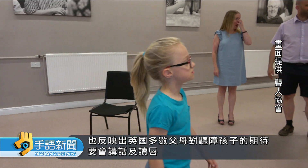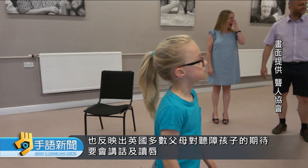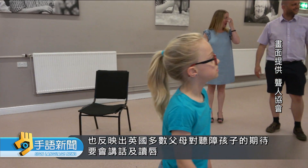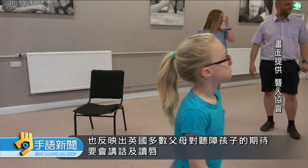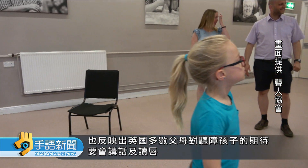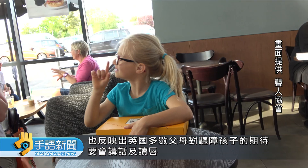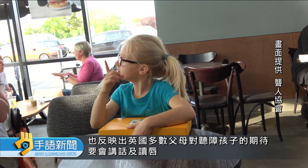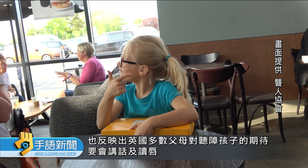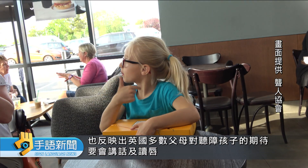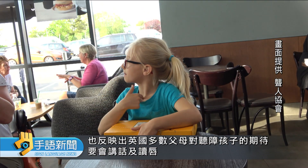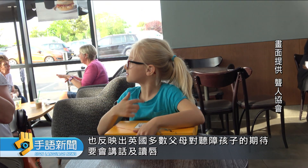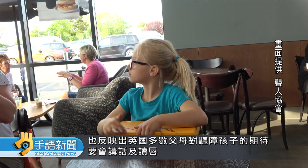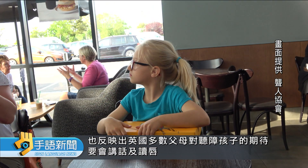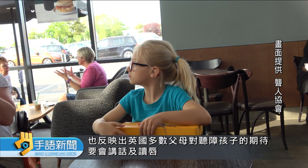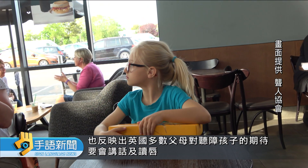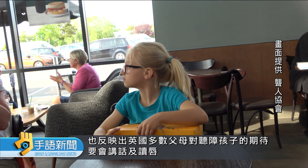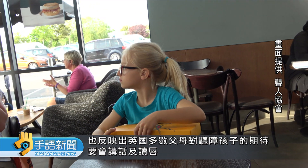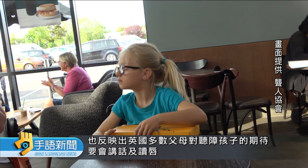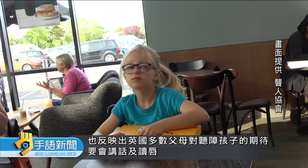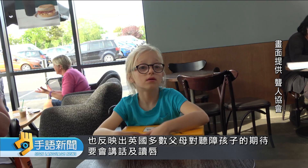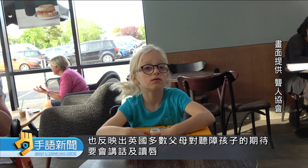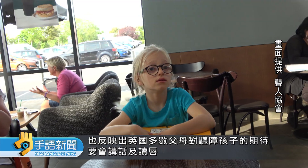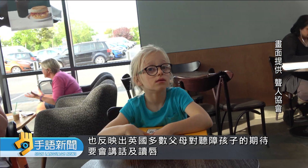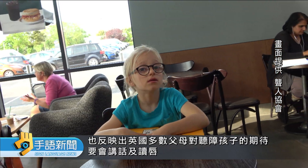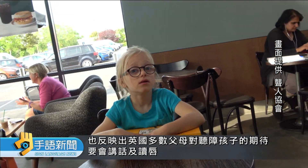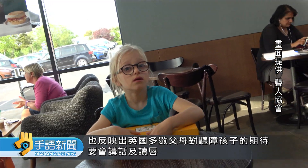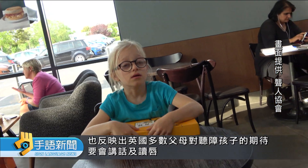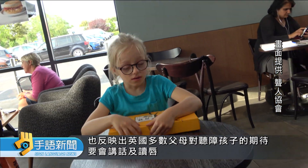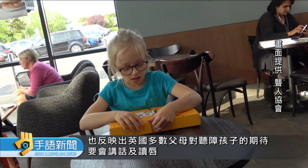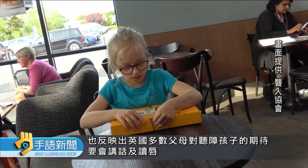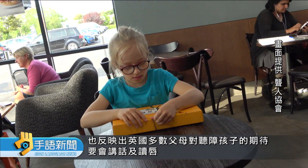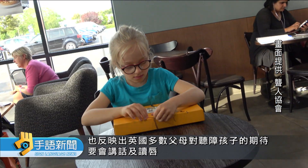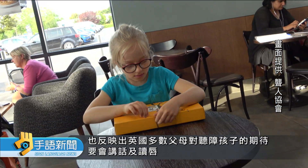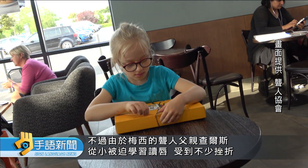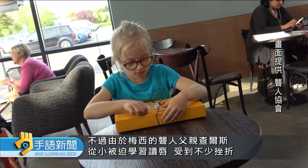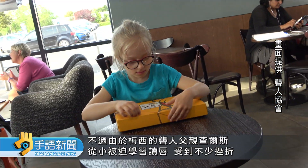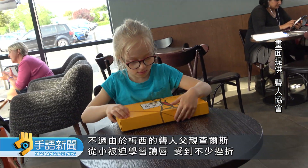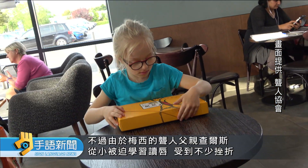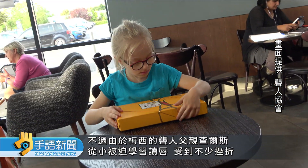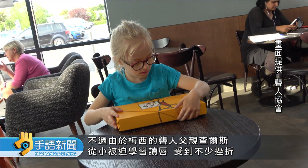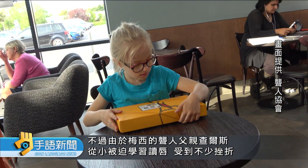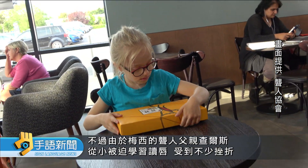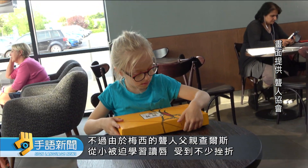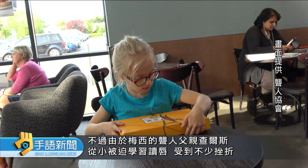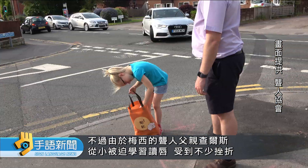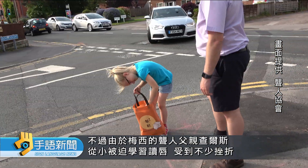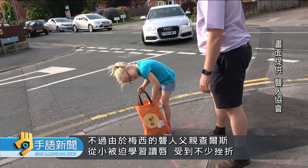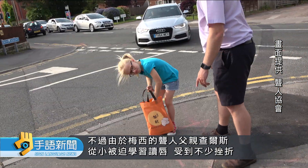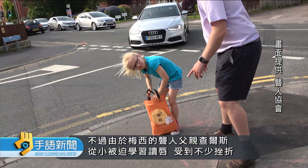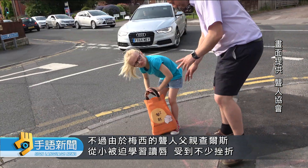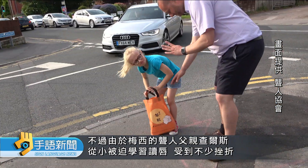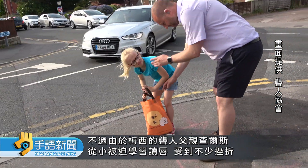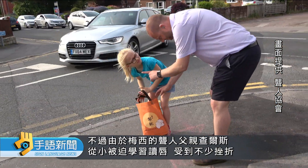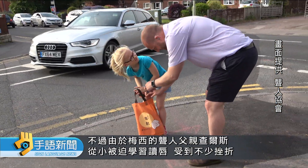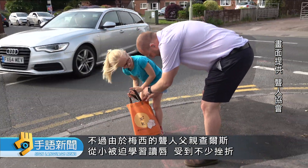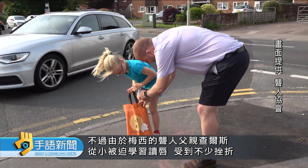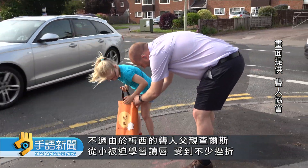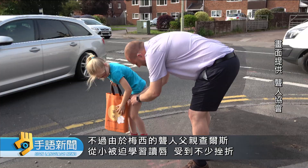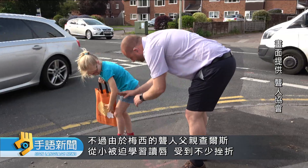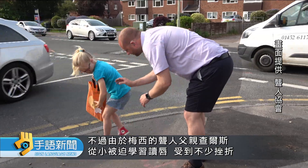孩子的期待，要会讲话及读唇。不过由于梅西的聋人父亲查尔斯从小被